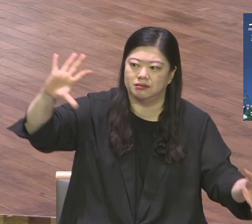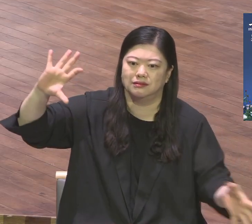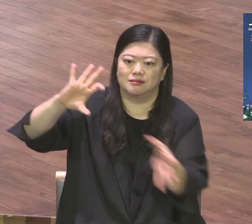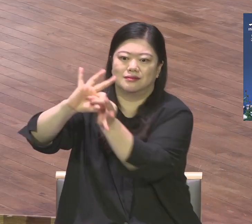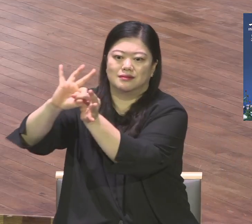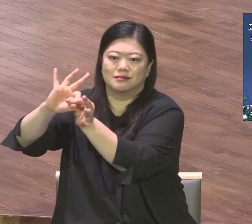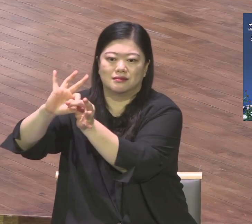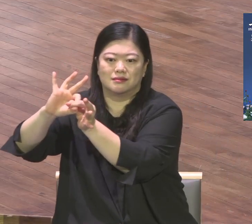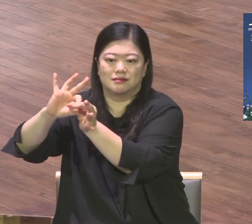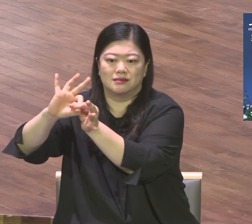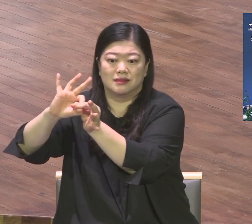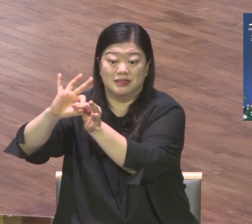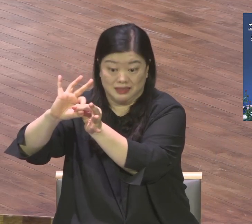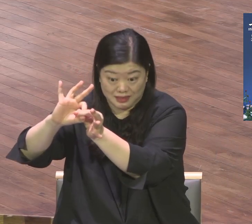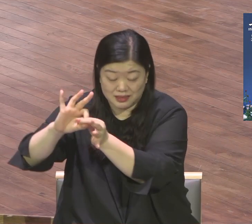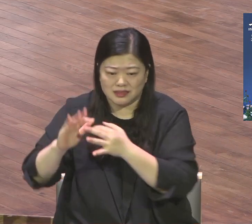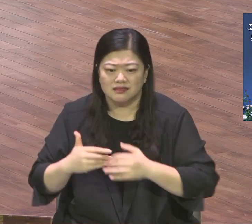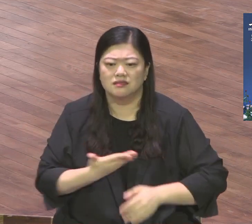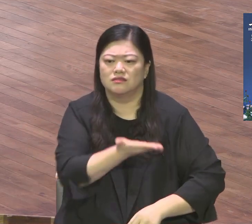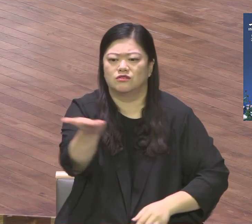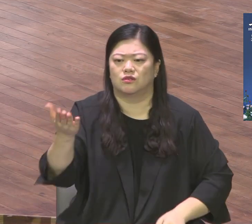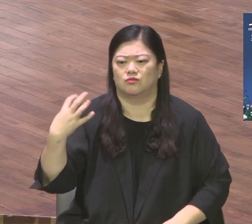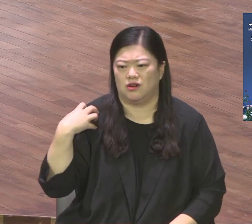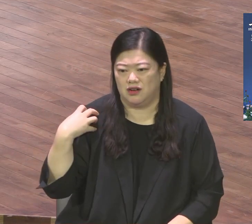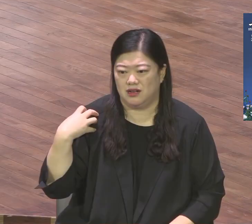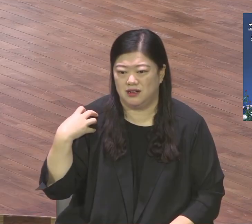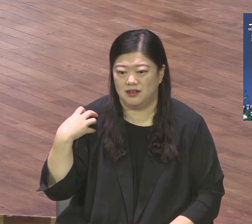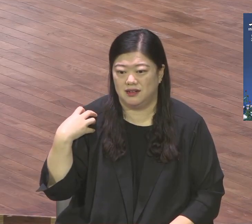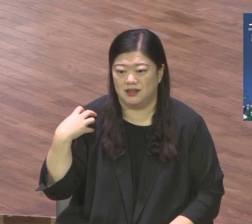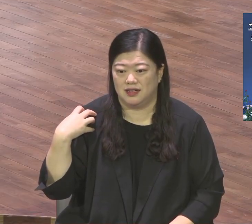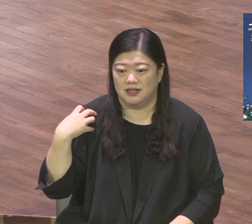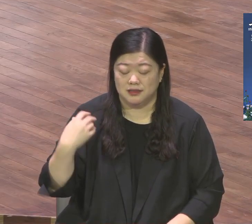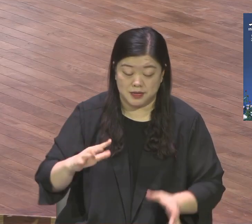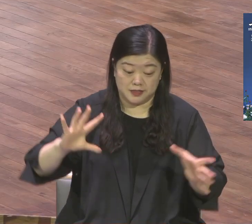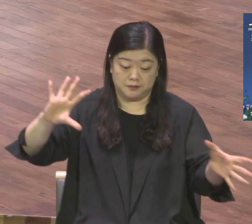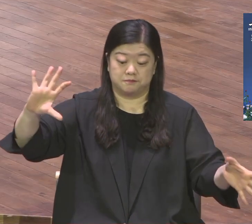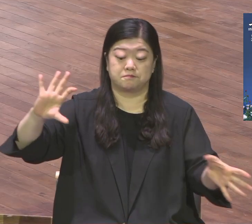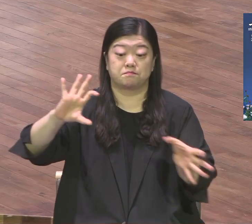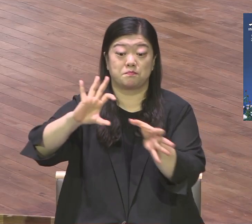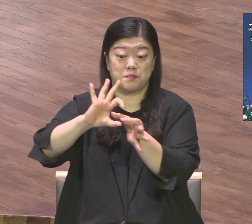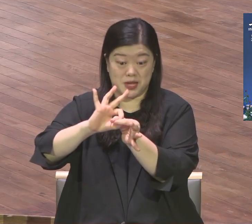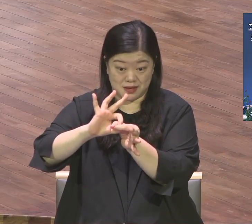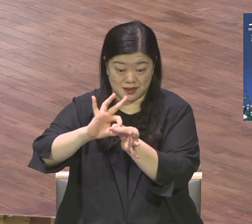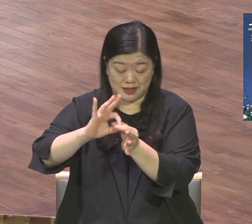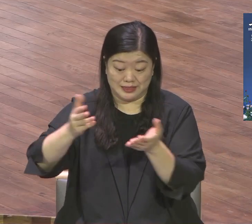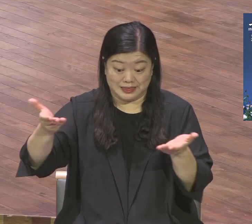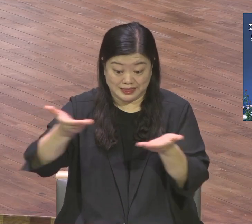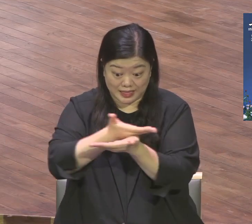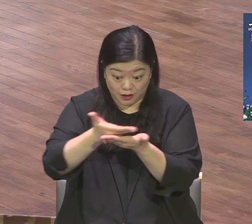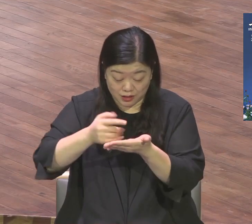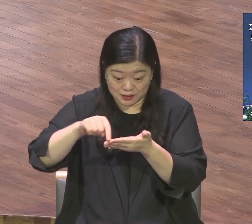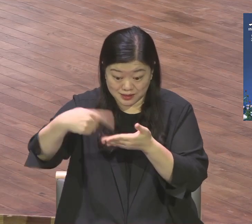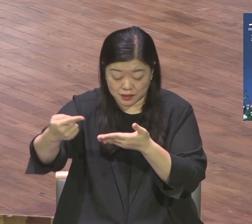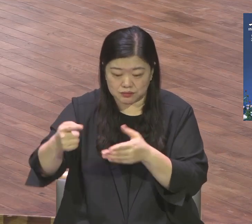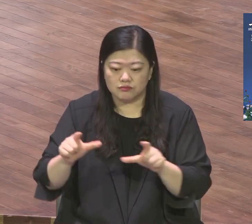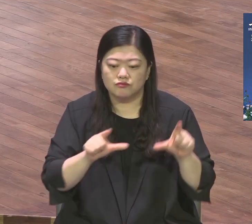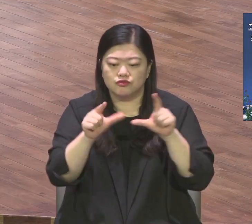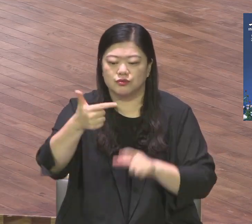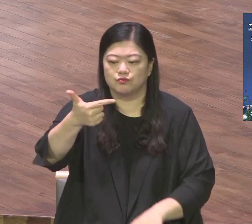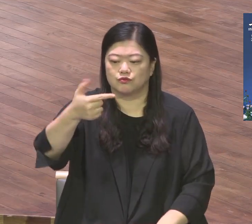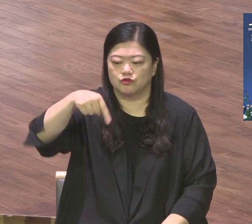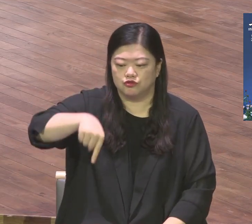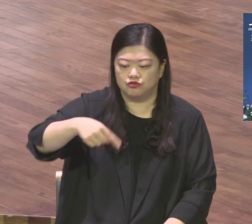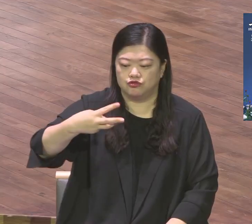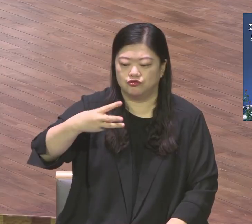만들어주는 그 다음 단계로 나아가는 것이 뭐냐? 사귀고 나면 그 다음에 누림이죠. 누리지죠. 아,